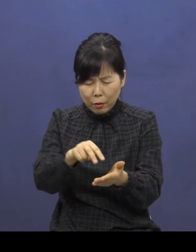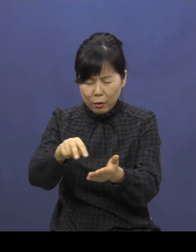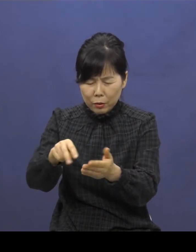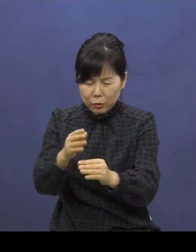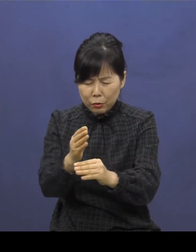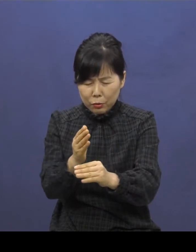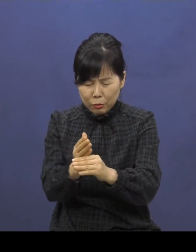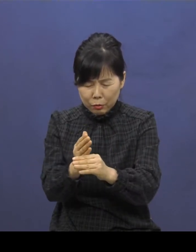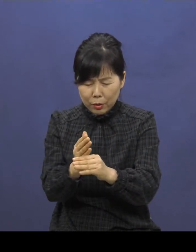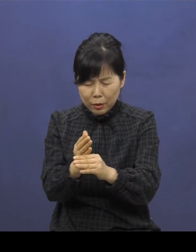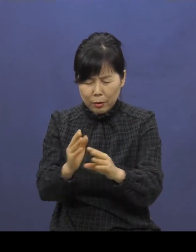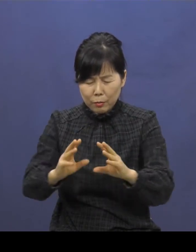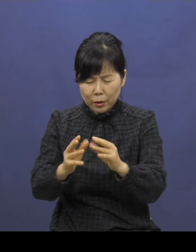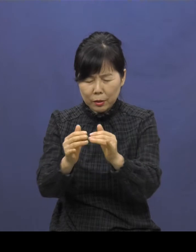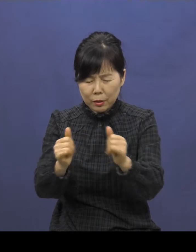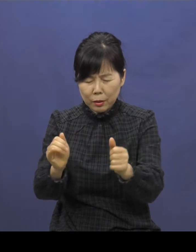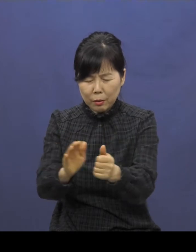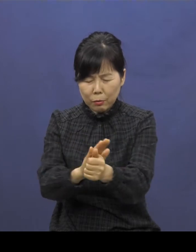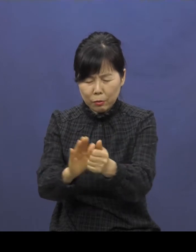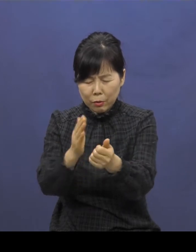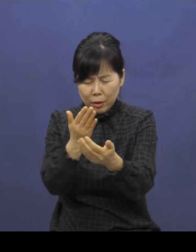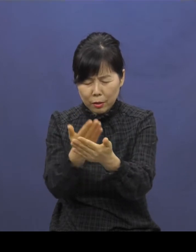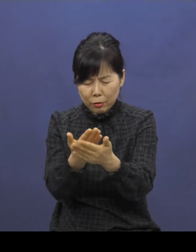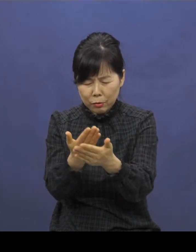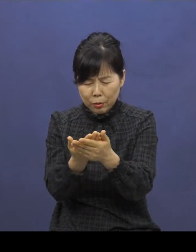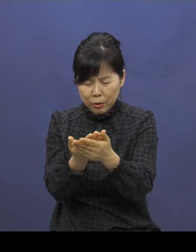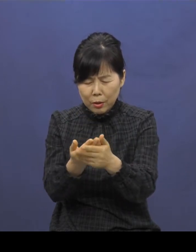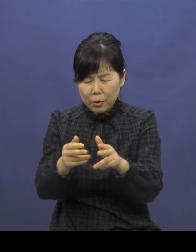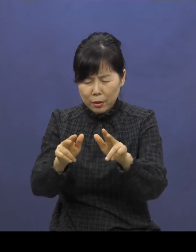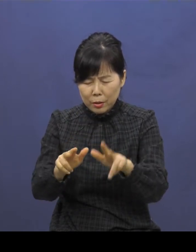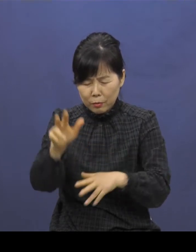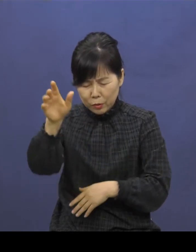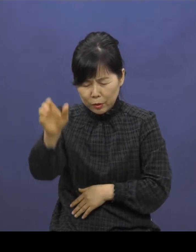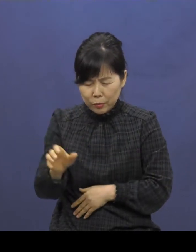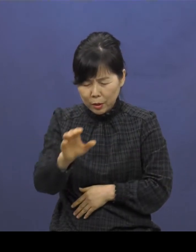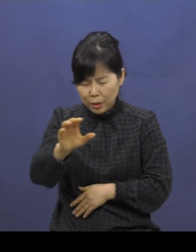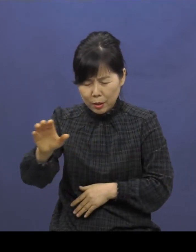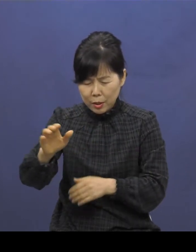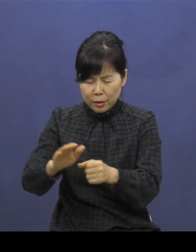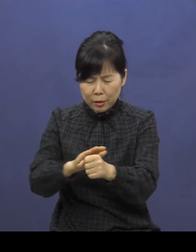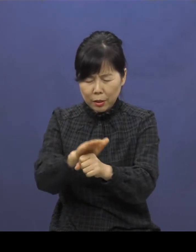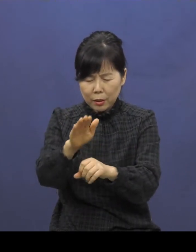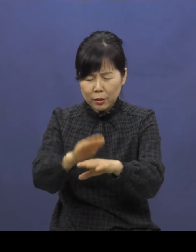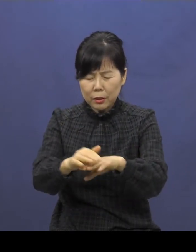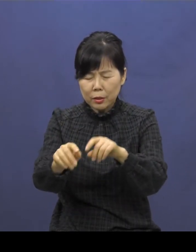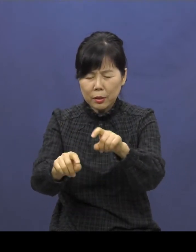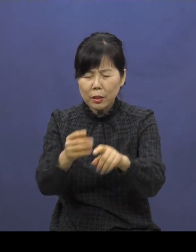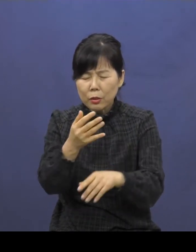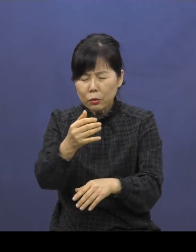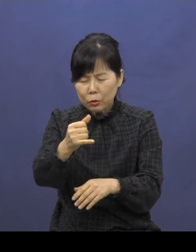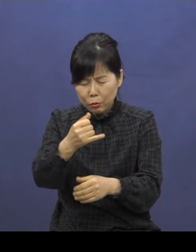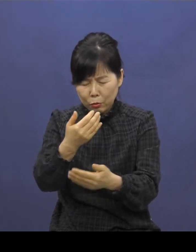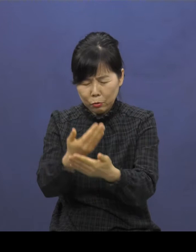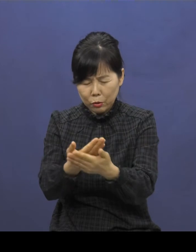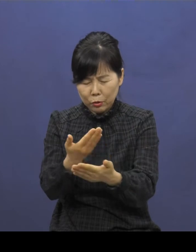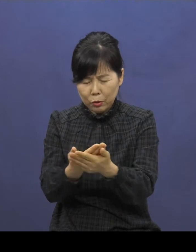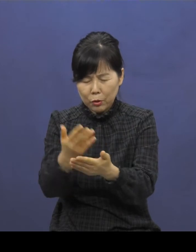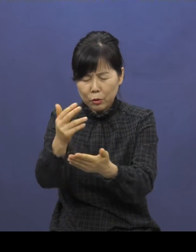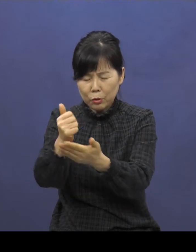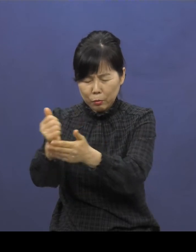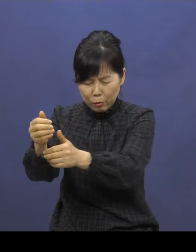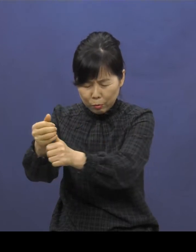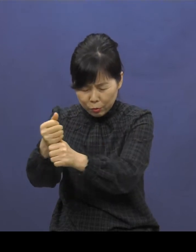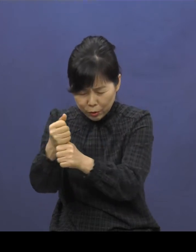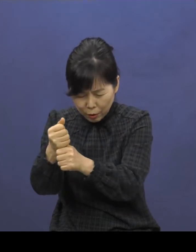국민들에게 위로하여 주시고 이런 상황 속에 십자가의 사랑을 실천하는 시간이 되게 하시며 더욱 주님을 의지하게 하시고